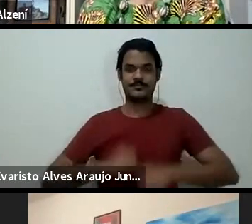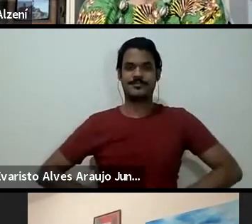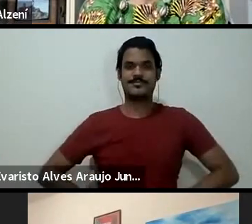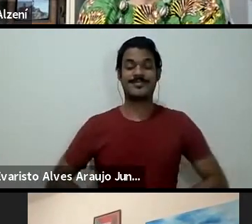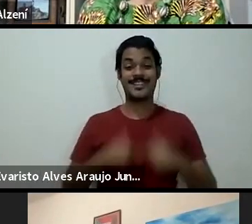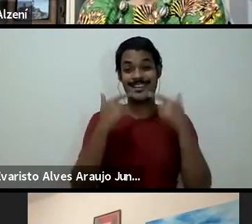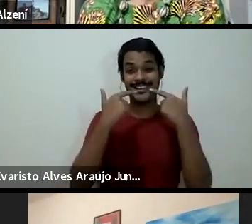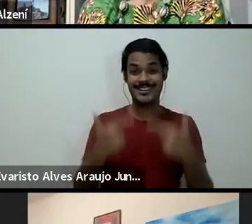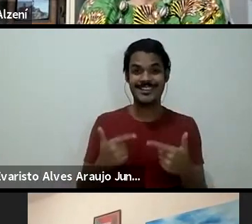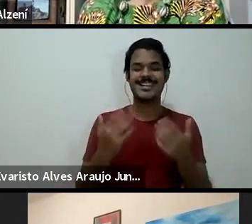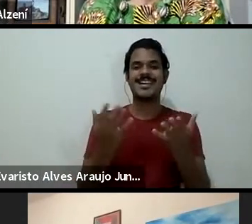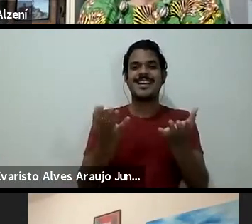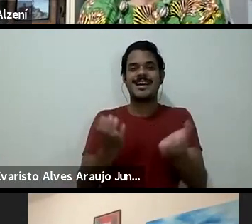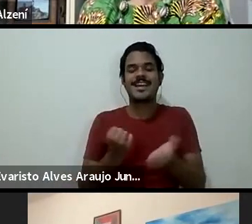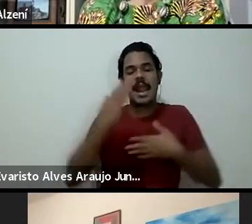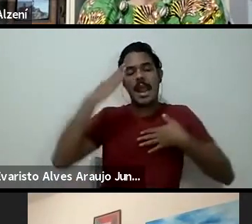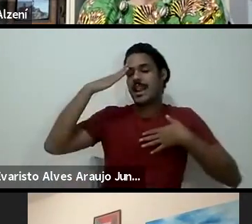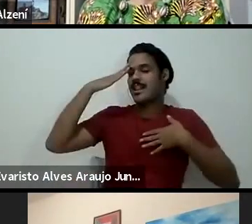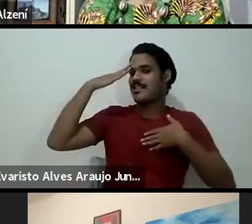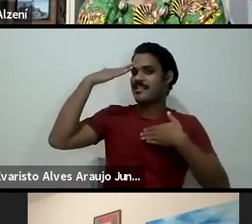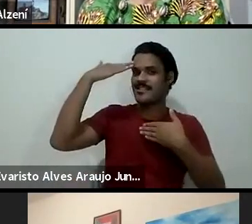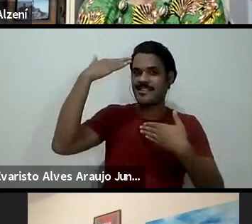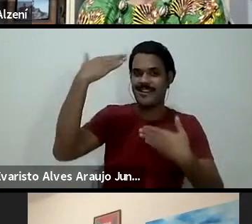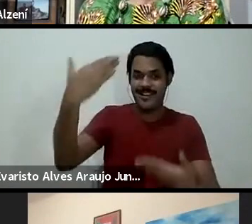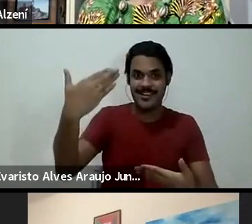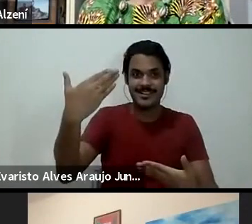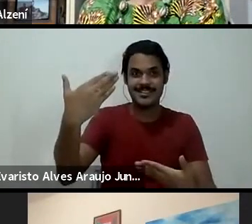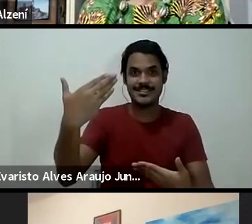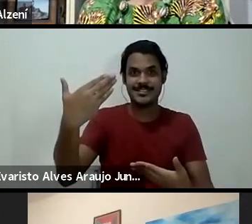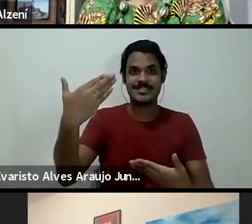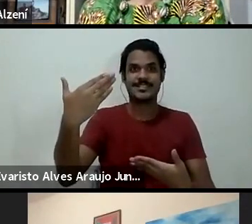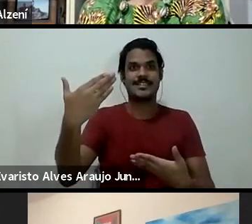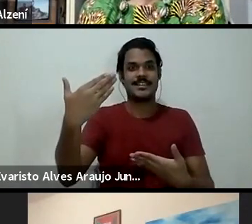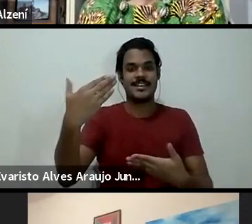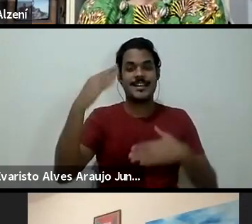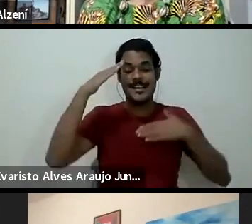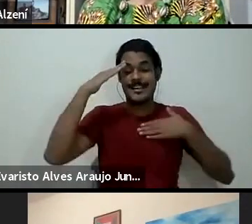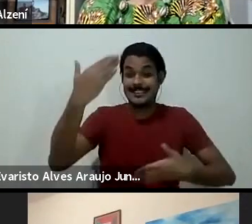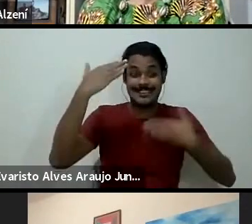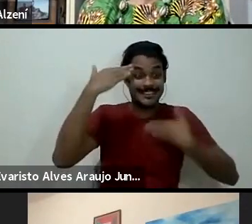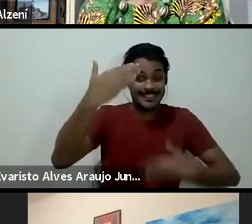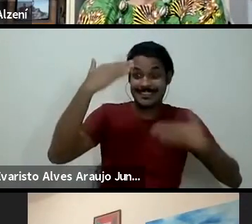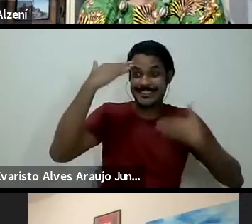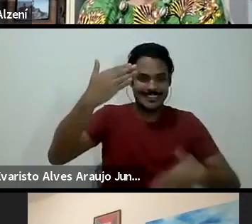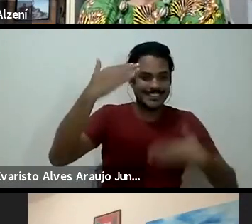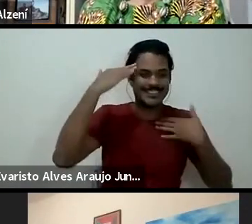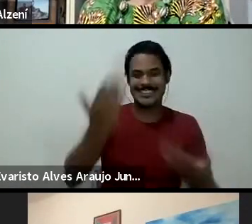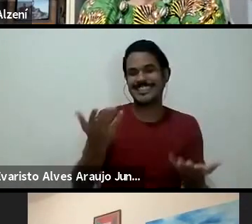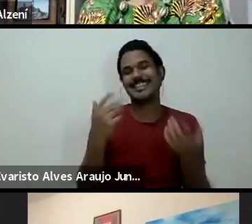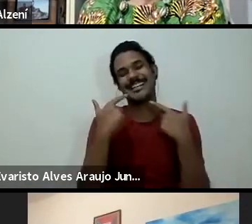Quero agradecer imensamente, só agradecer